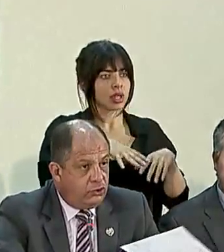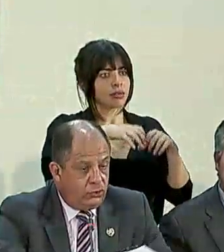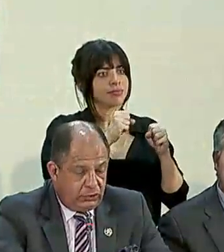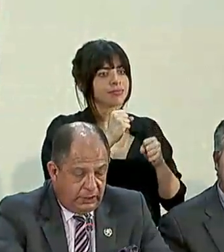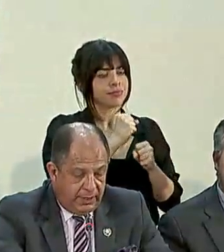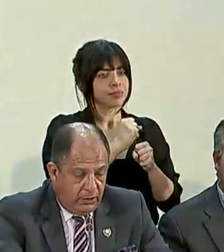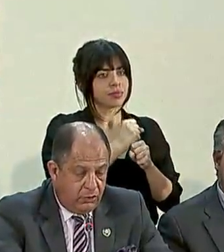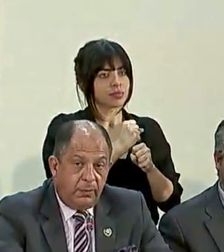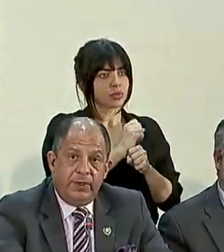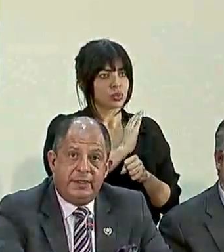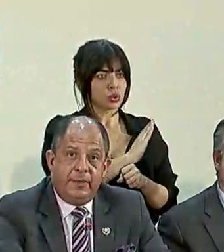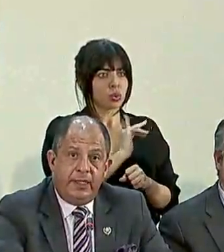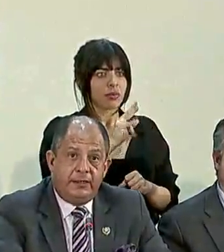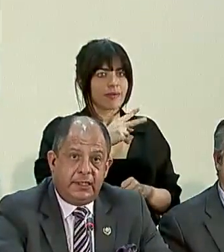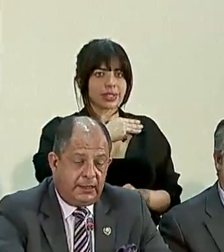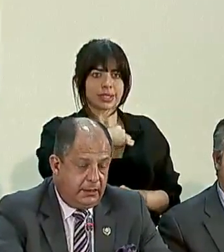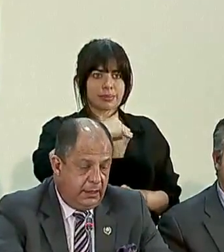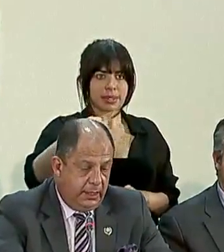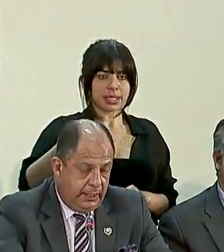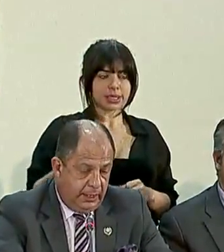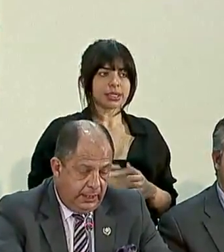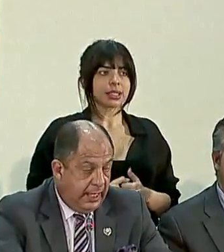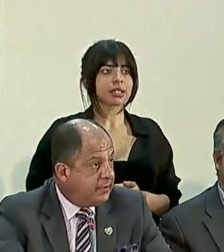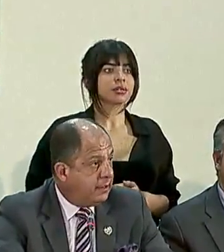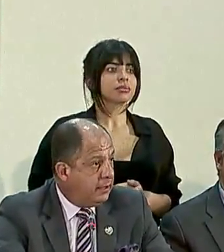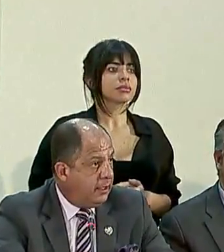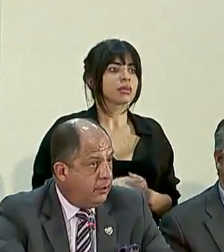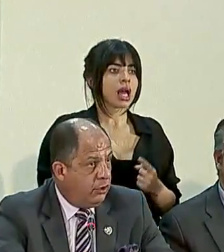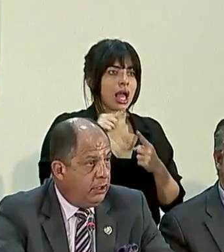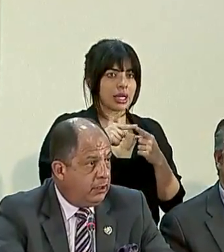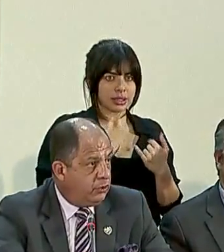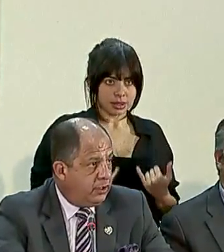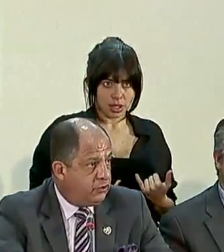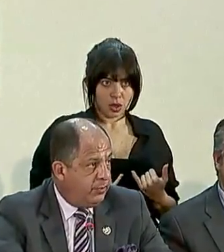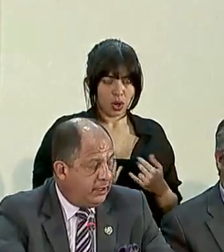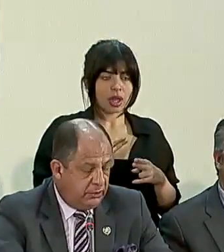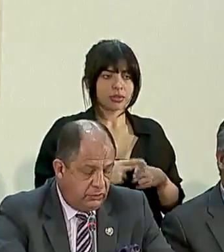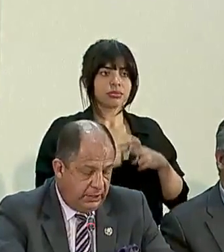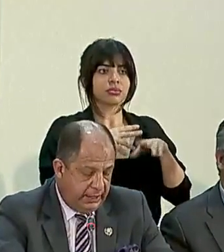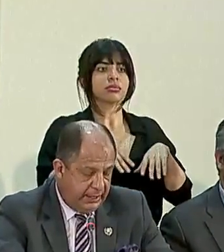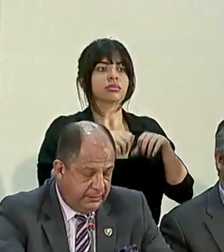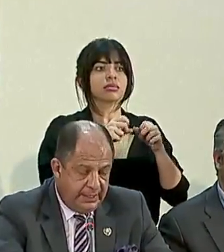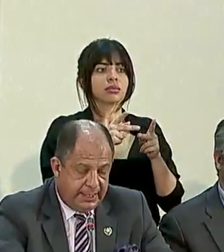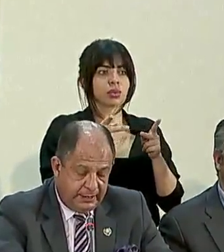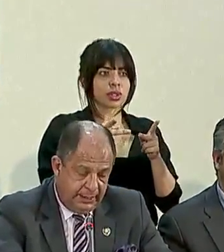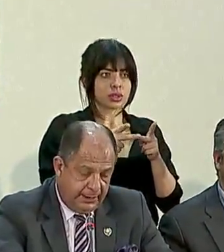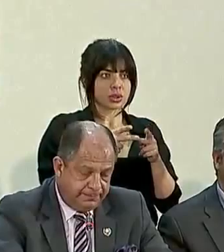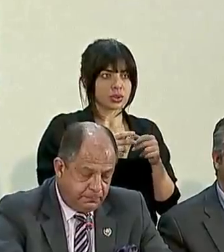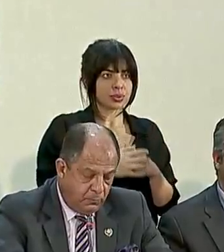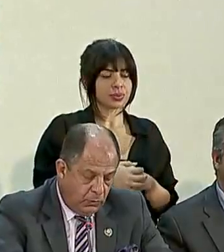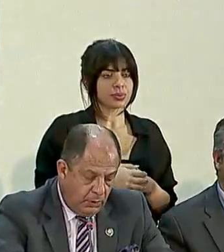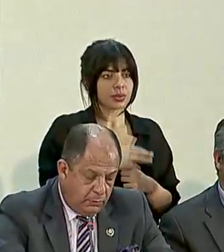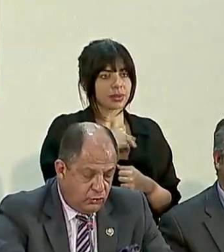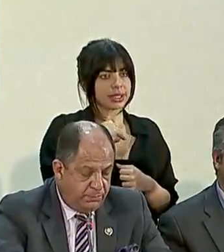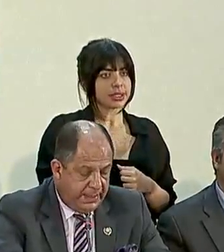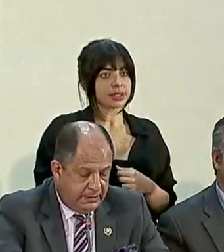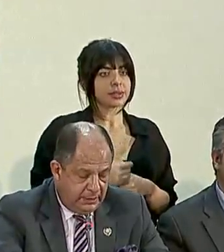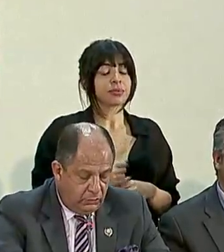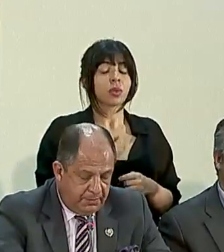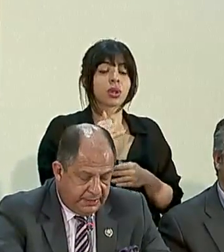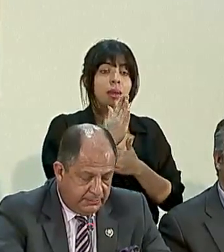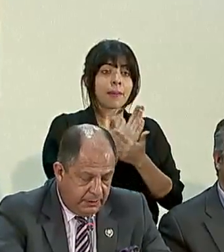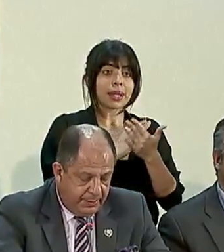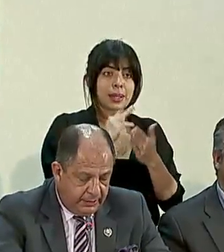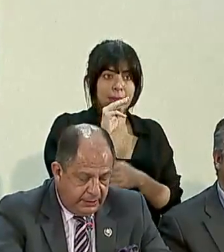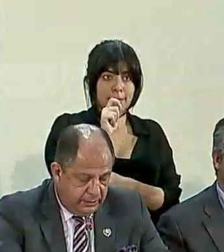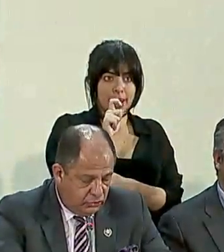ejercido su trabajo como viceministra hasta el día de hoy, en donde asume la titularidad de la cartera. Por su parte,